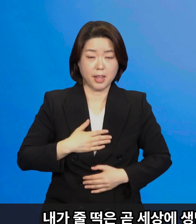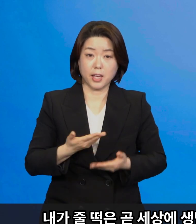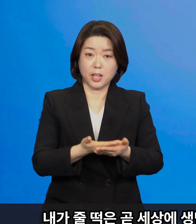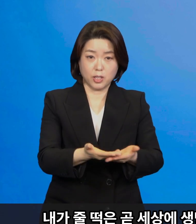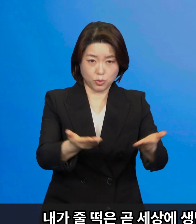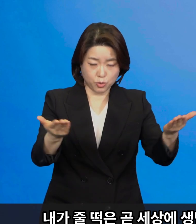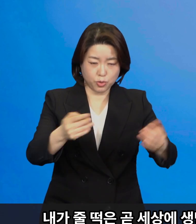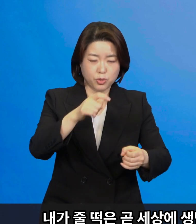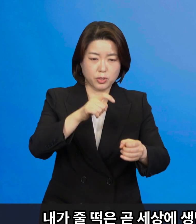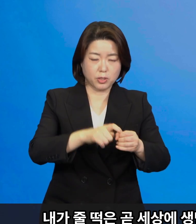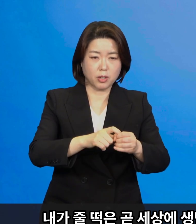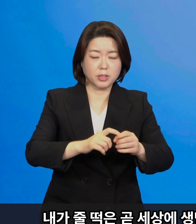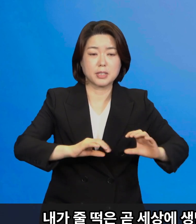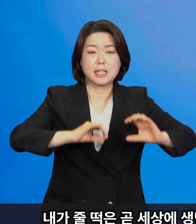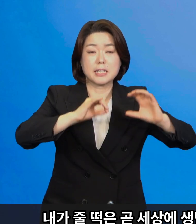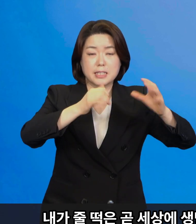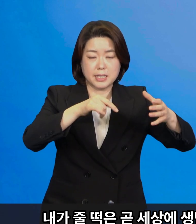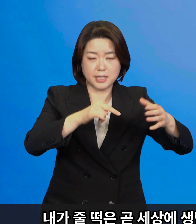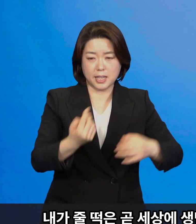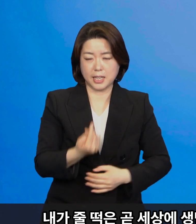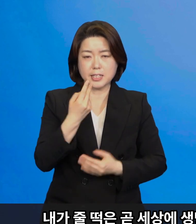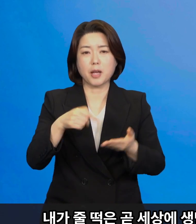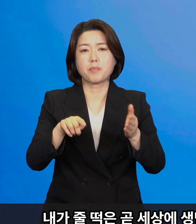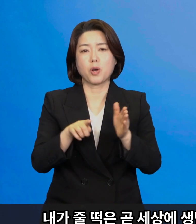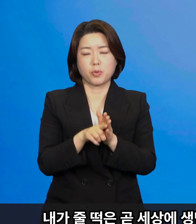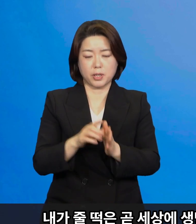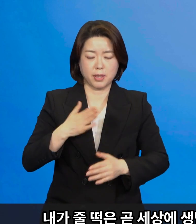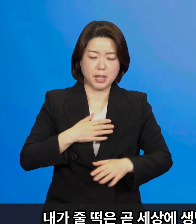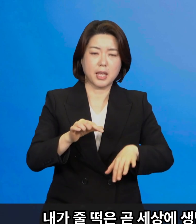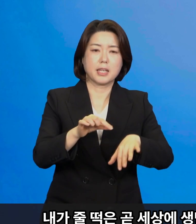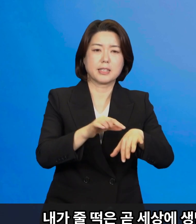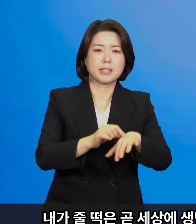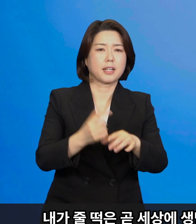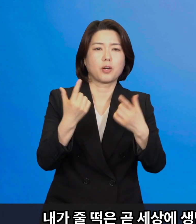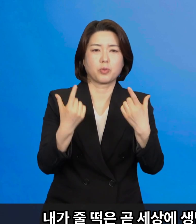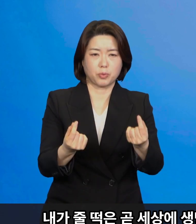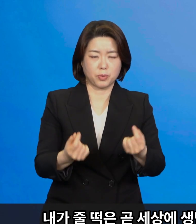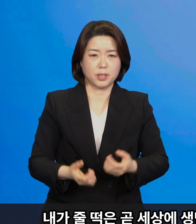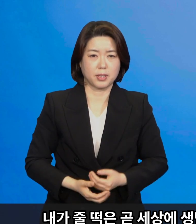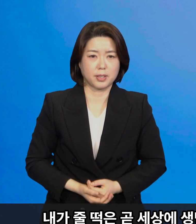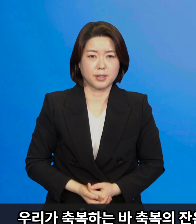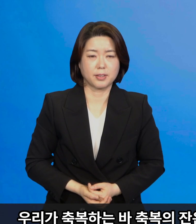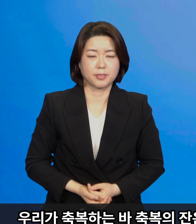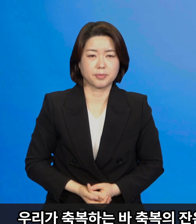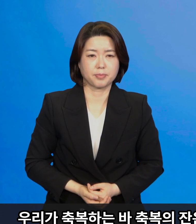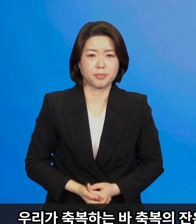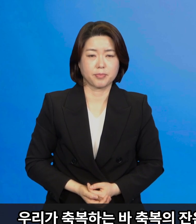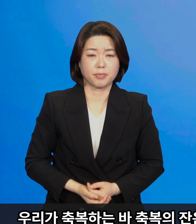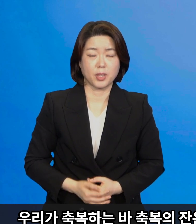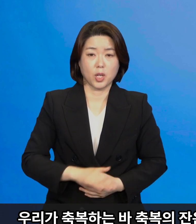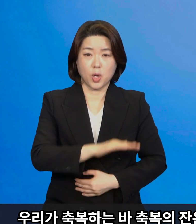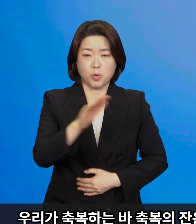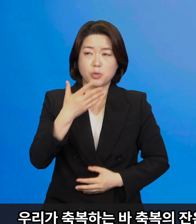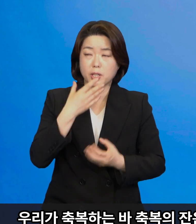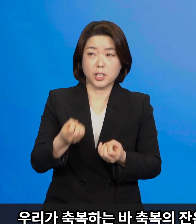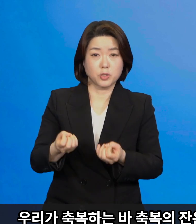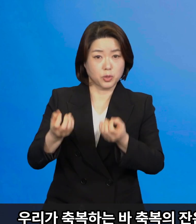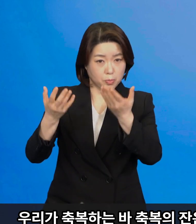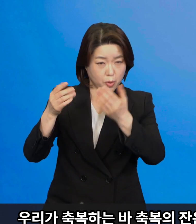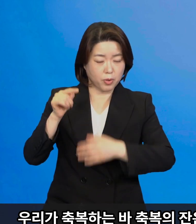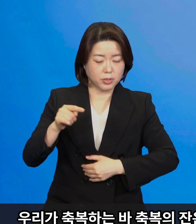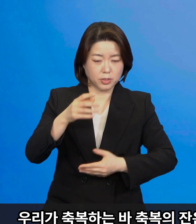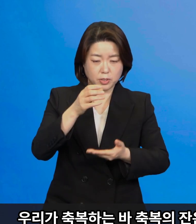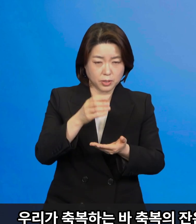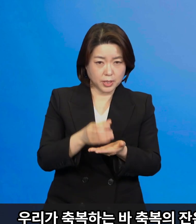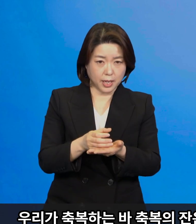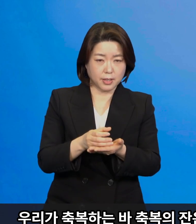곧 세상의 생명을 위한 내 살이니라 하시니라. 우리가 축복하는 바 축복의